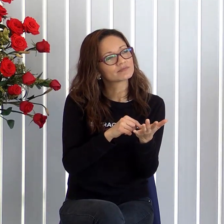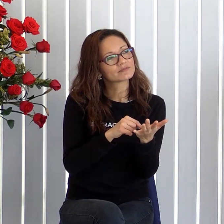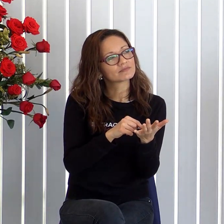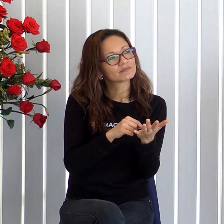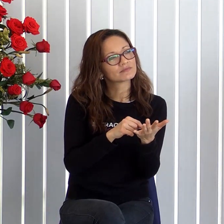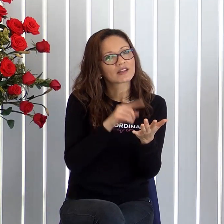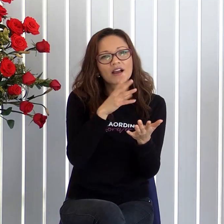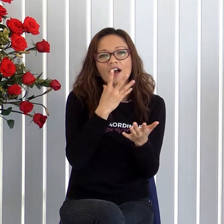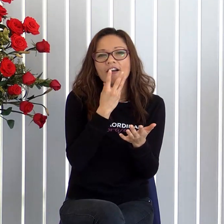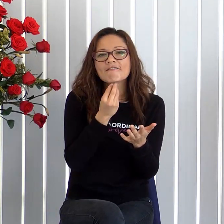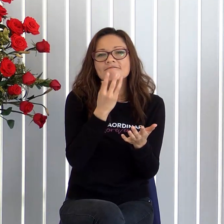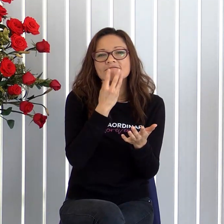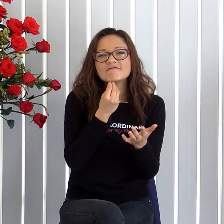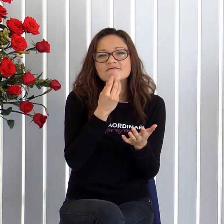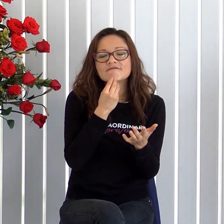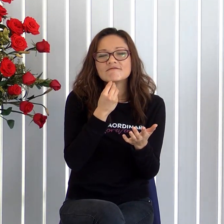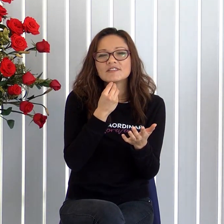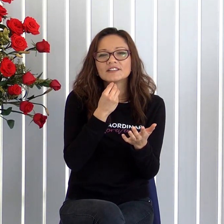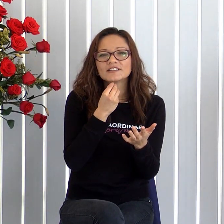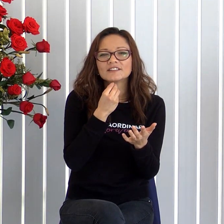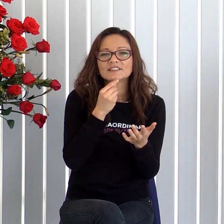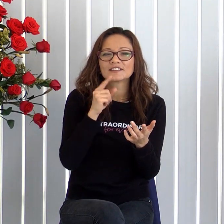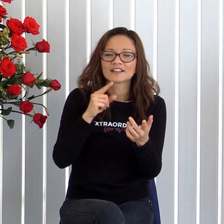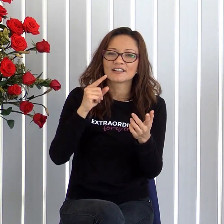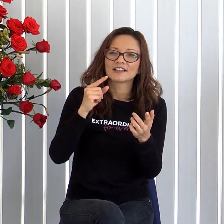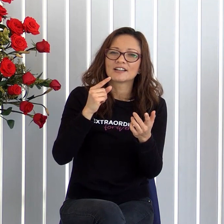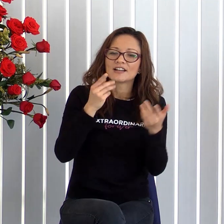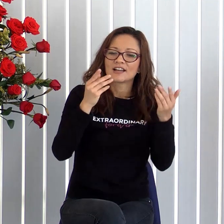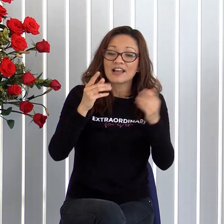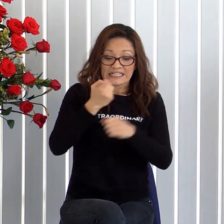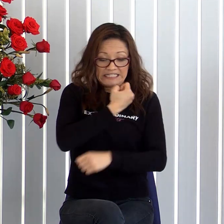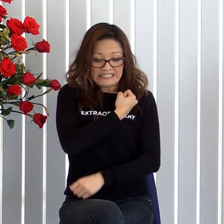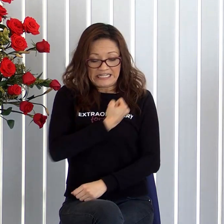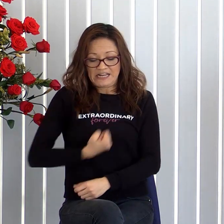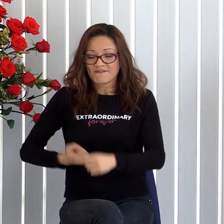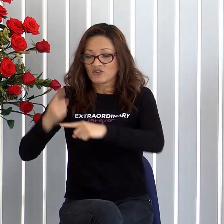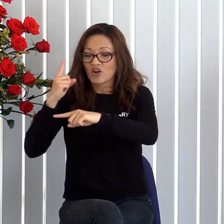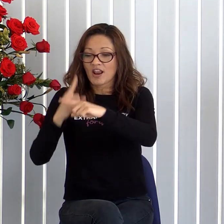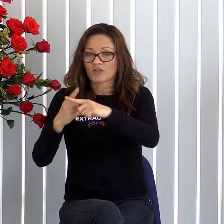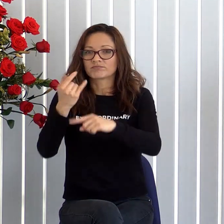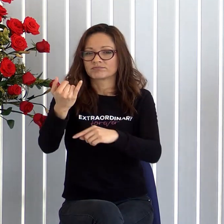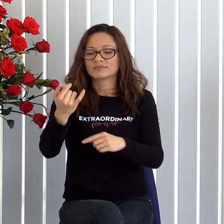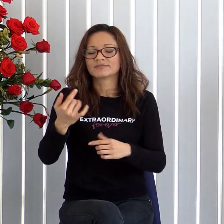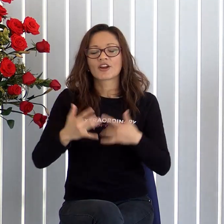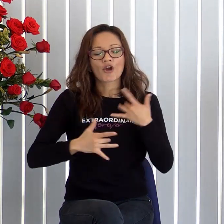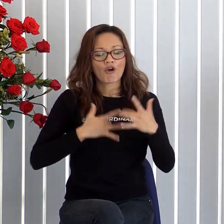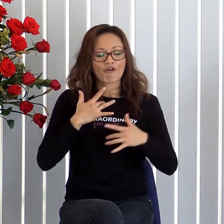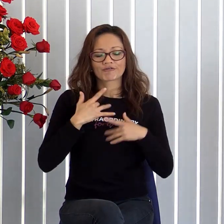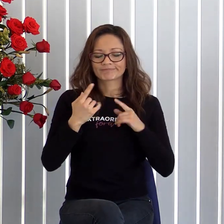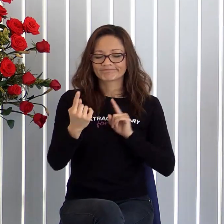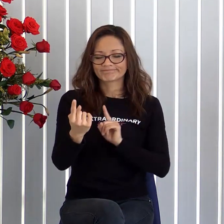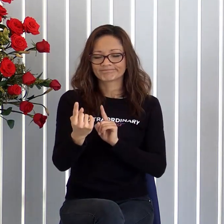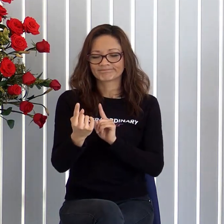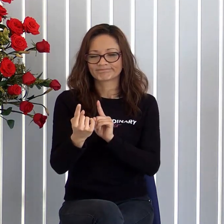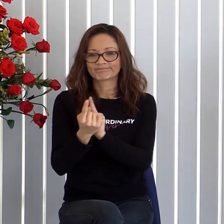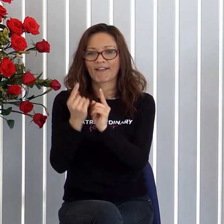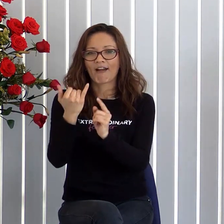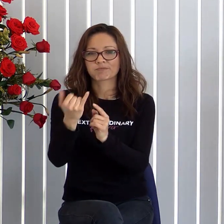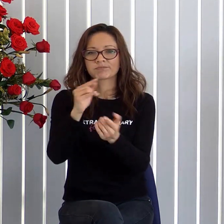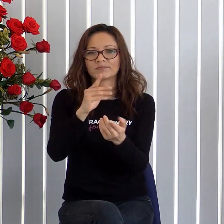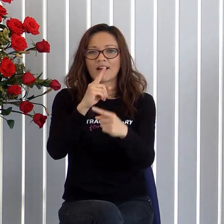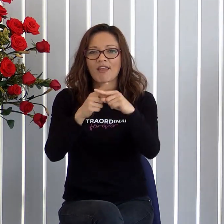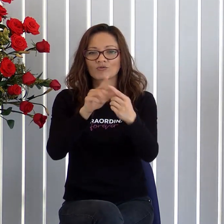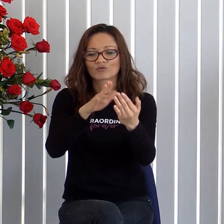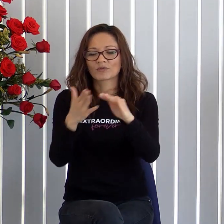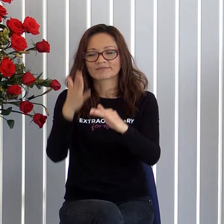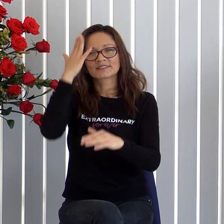en Hebreos que puesto delante de él el sacrificio de la cruz, fue con gozo a la cruz, porque sabía el fruto que iba a